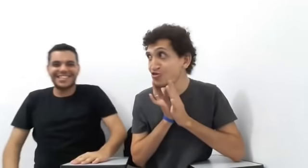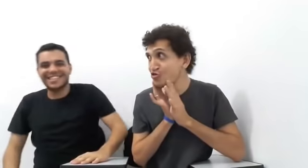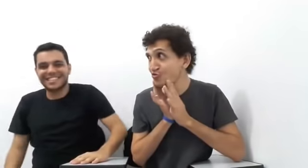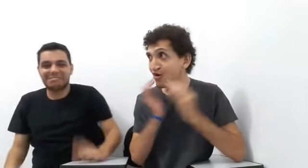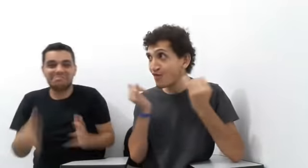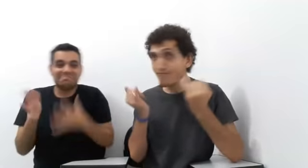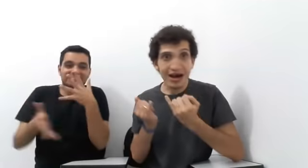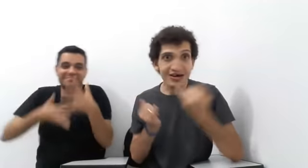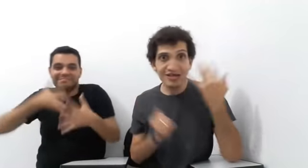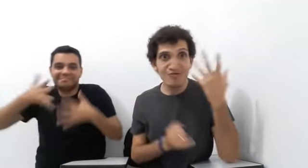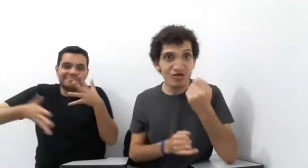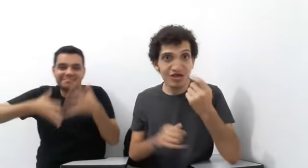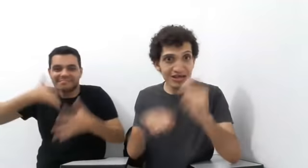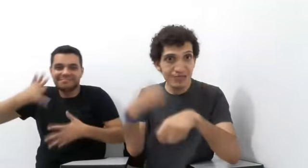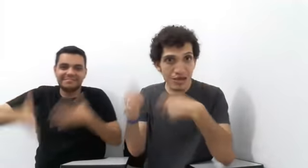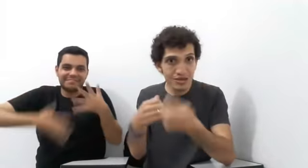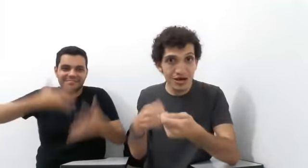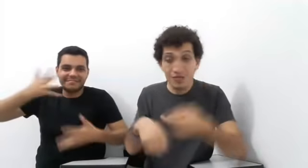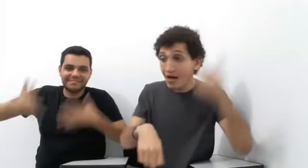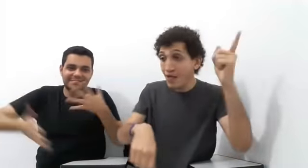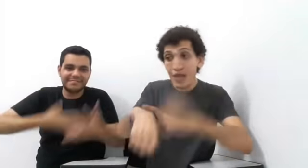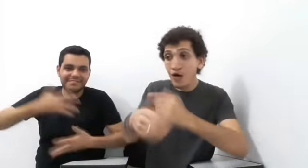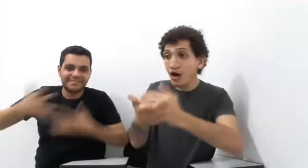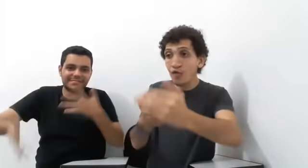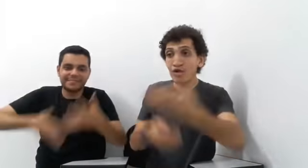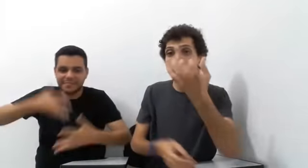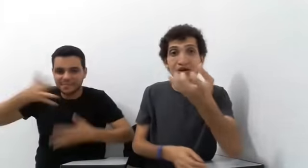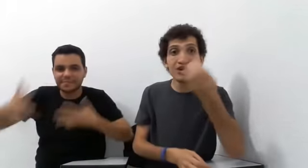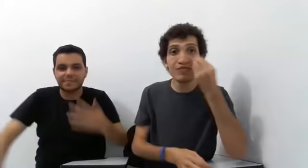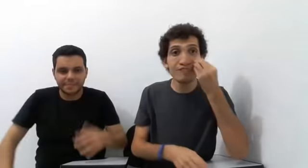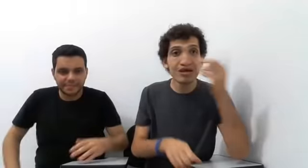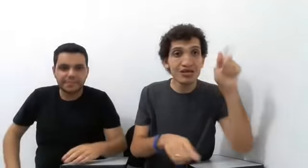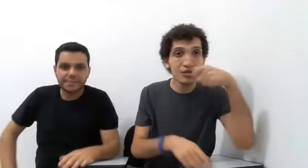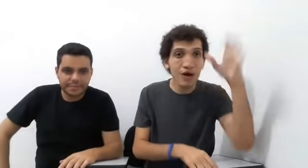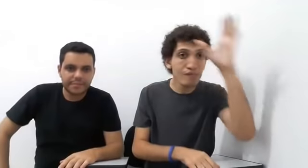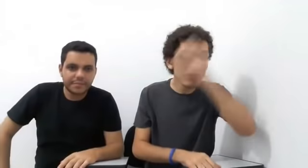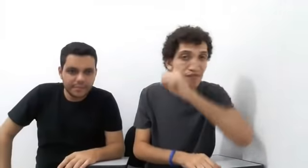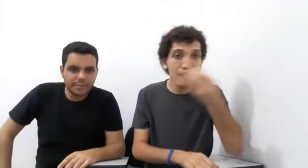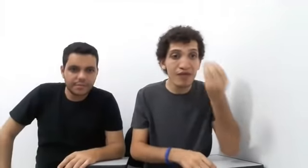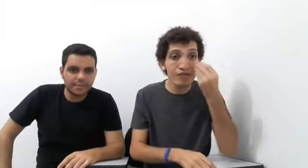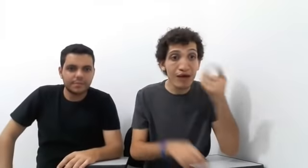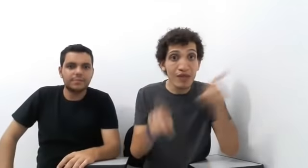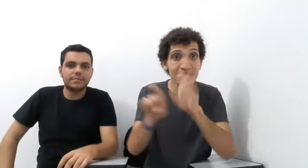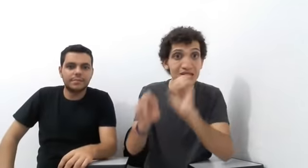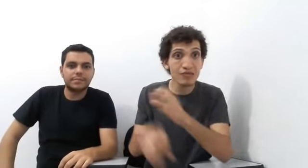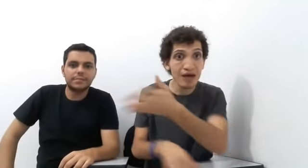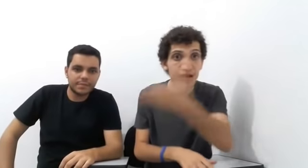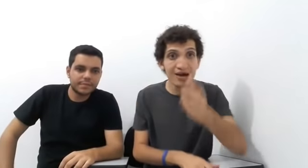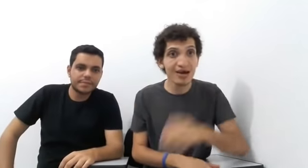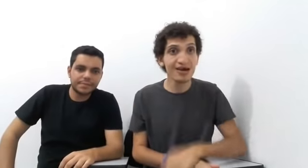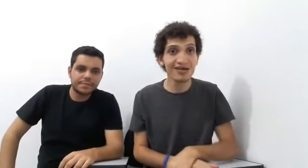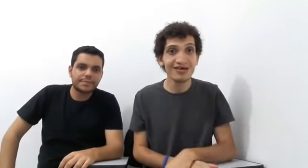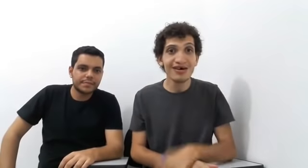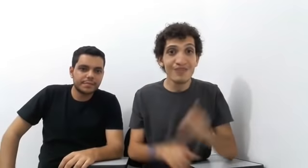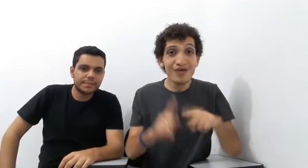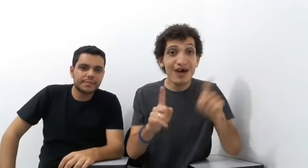bonitinho, lá, bonitinha sinalizando. E na hora começou a querer também ensinar, aprender, tentar também ensinar para ela. Então,